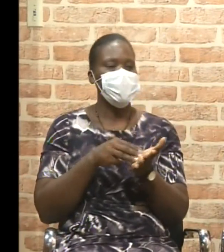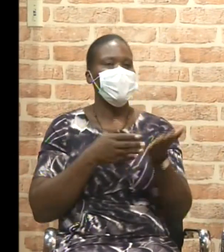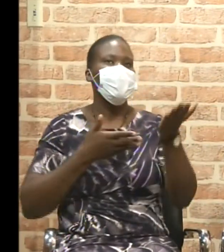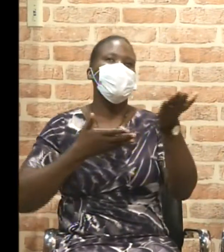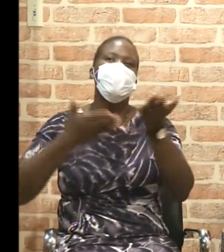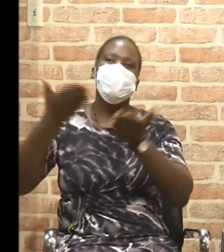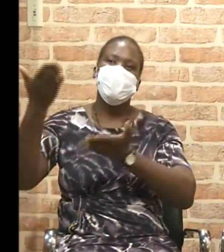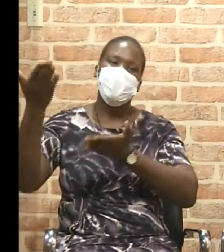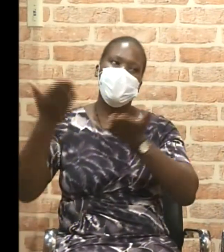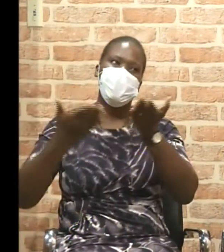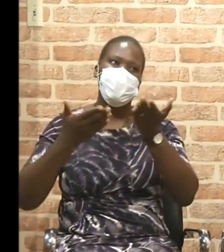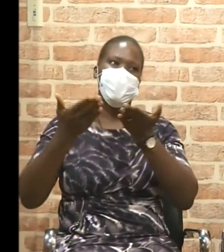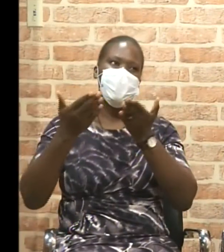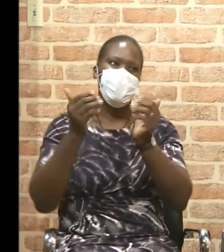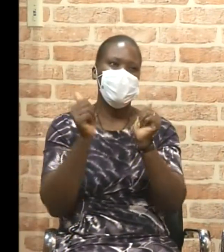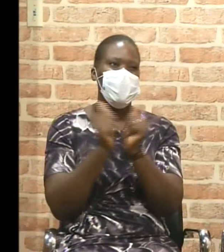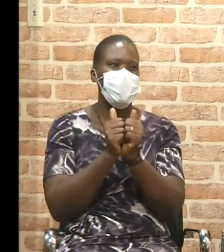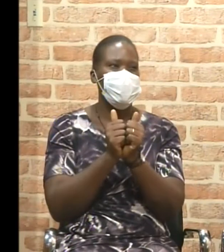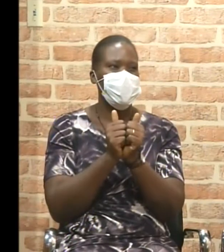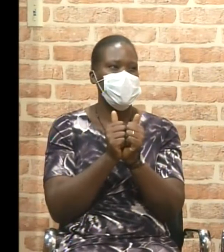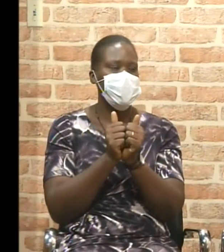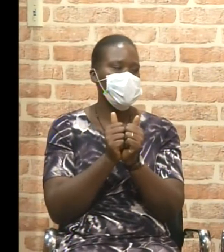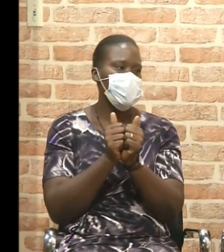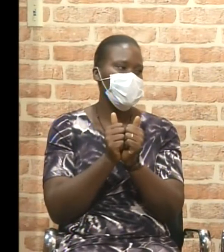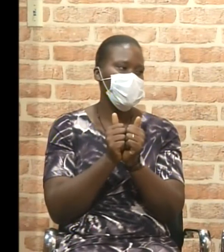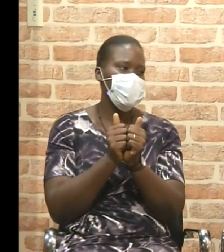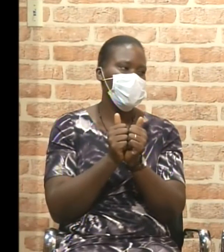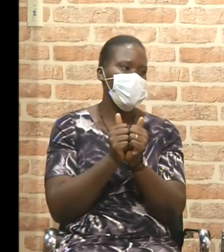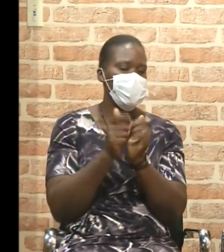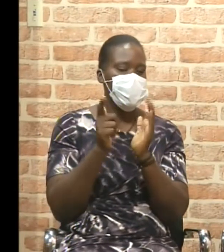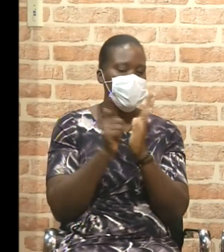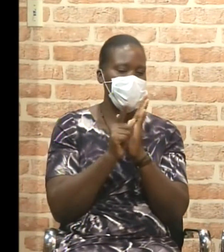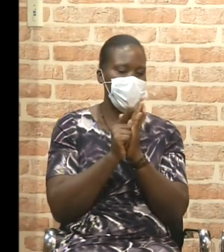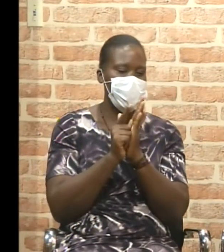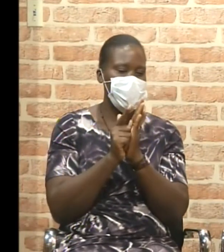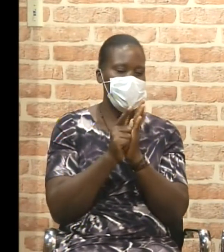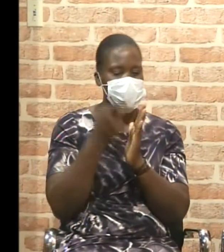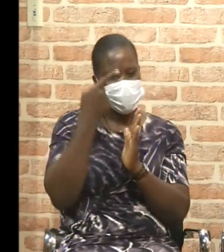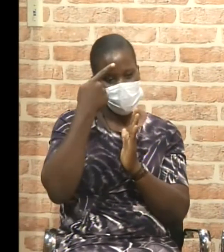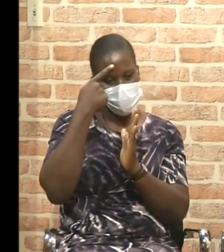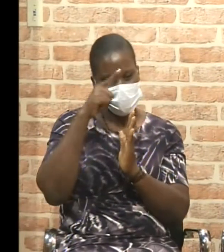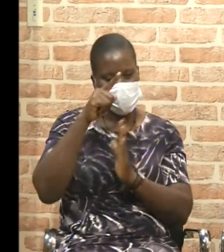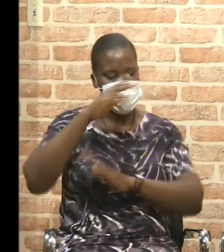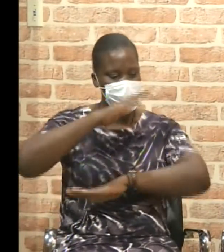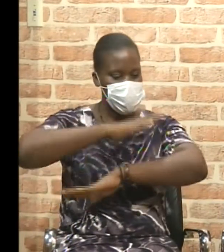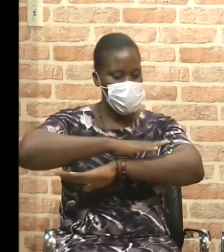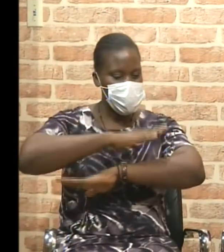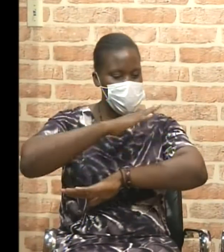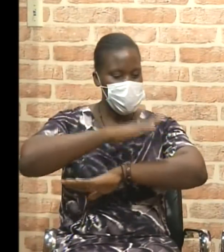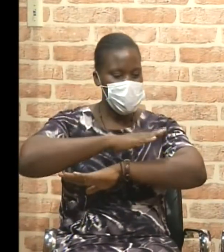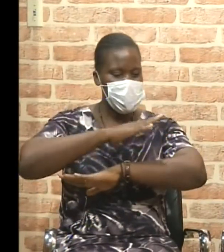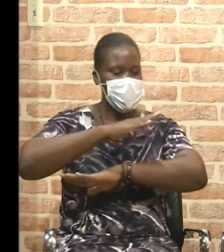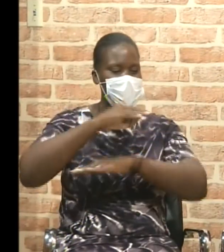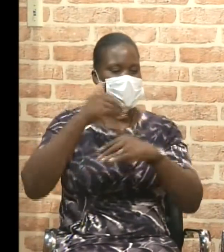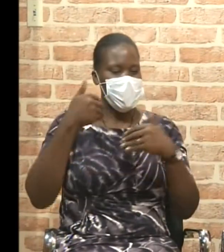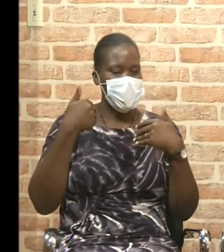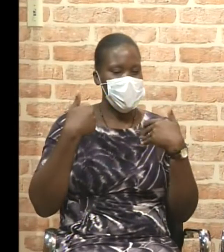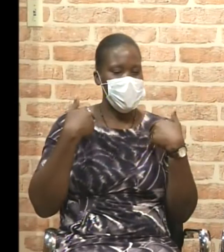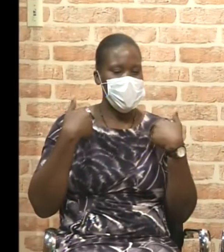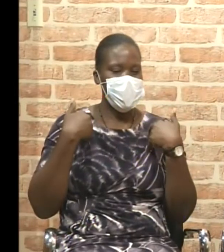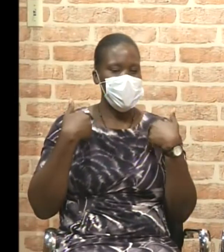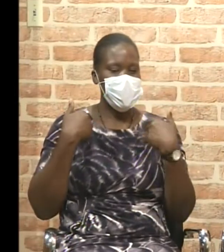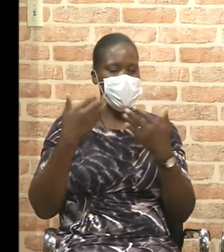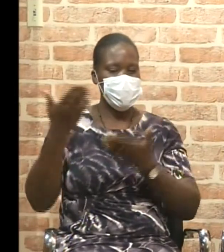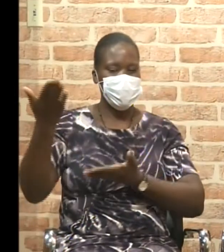loi, avec justement Jean-Loi Mandel, pour que BCF lui-même ait un service qui est lié avec